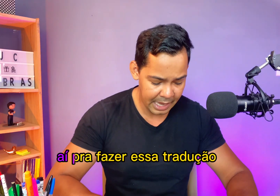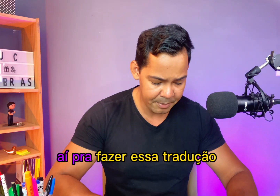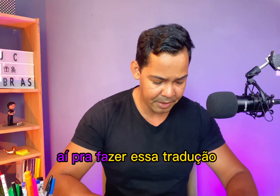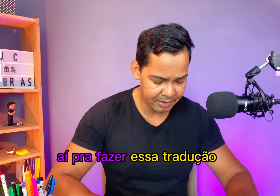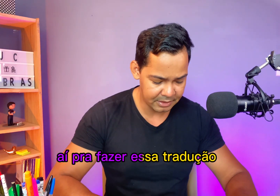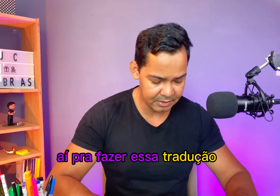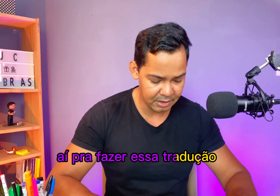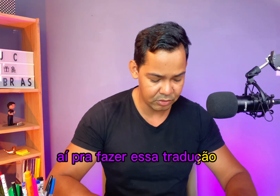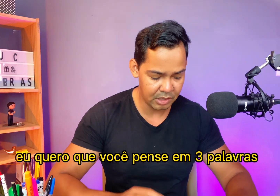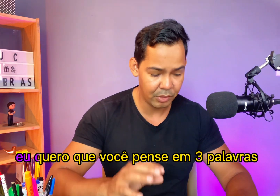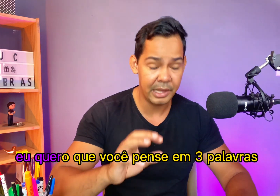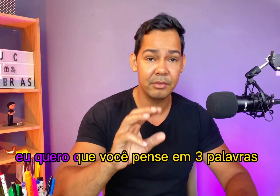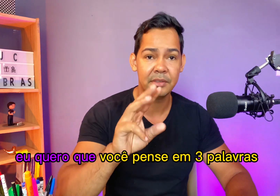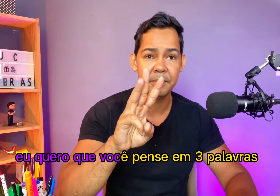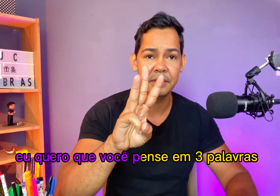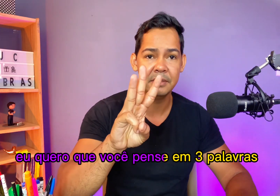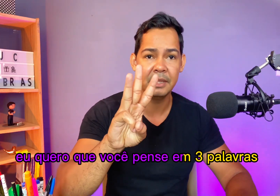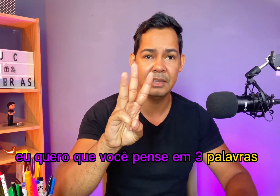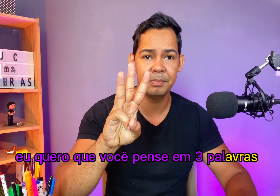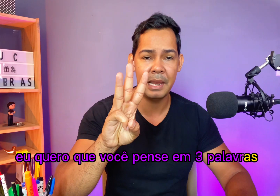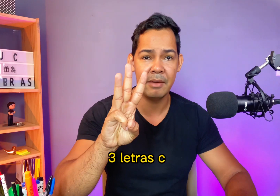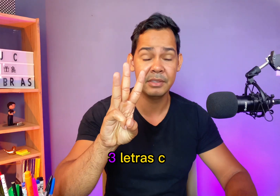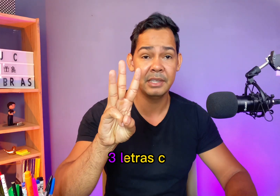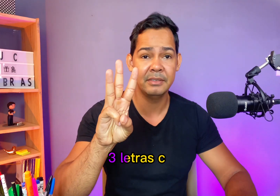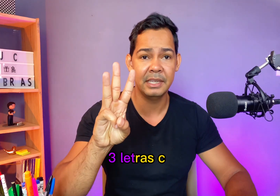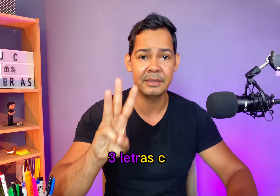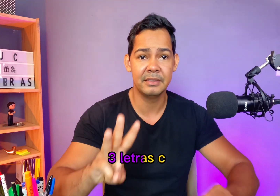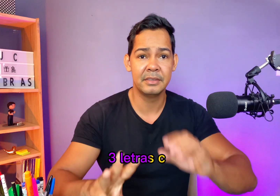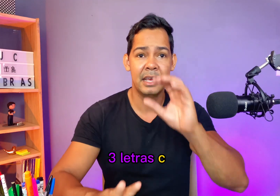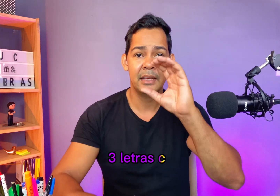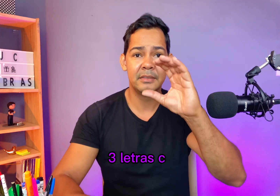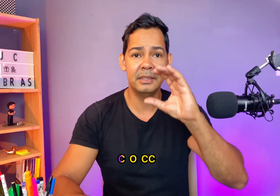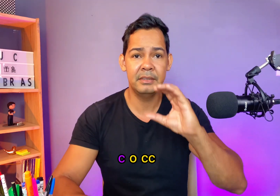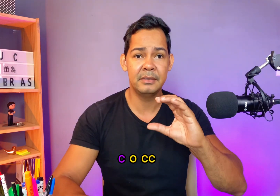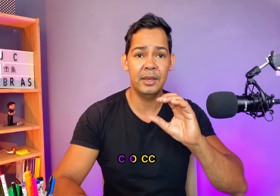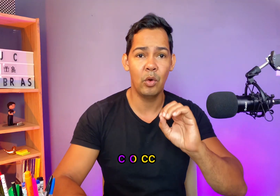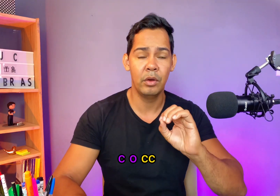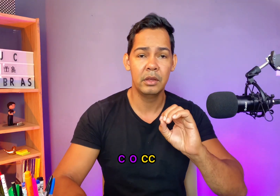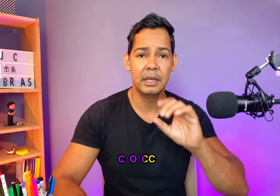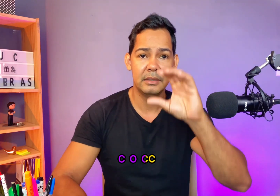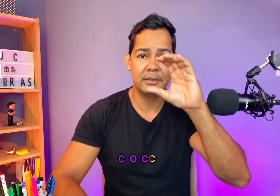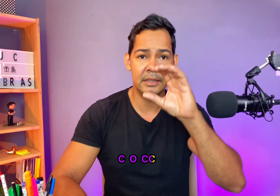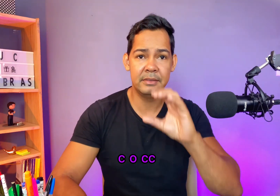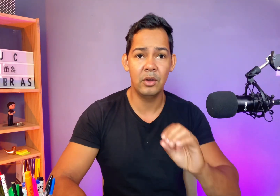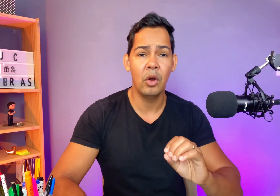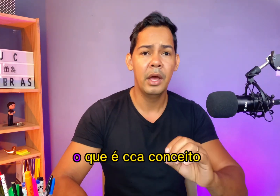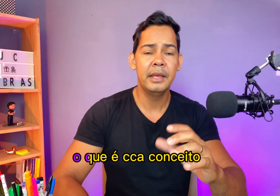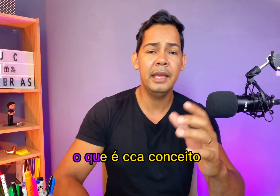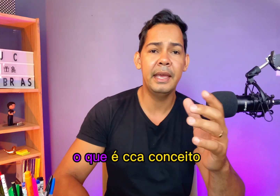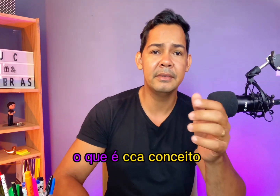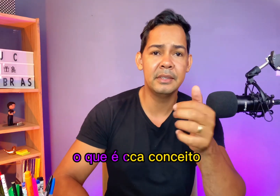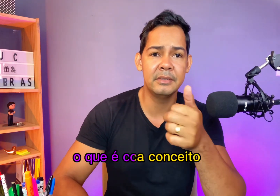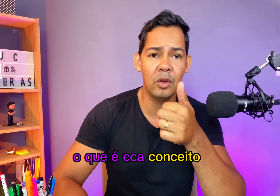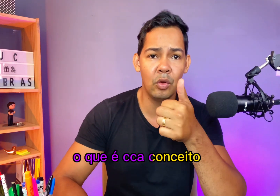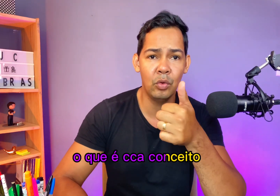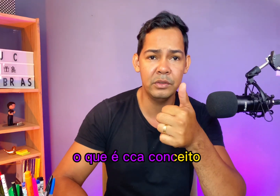para fazer essa tradução, eu quero que você pense em três palavras, três letras, CCO. CCO. O que é CCO?